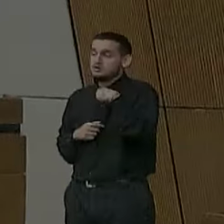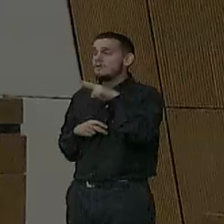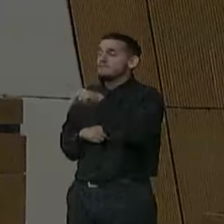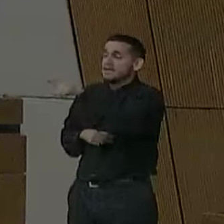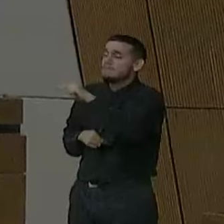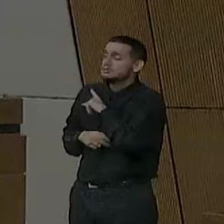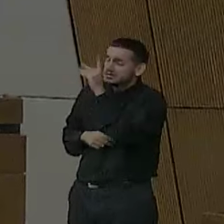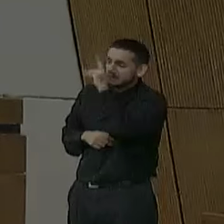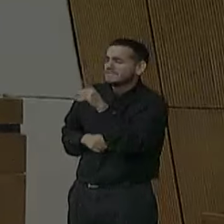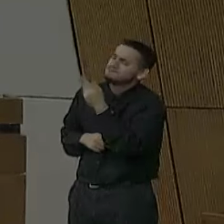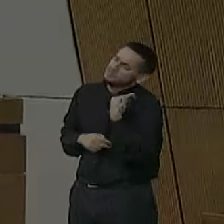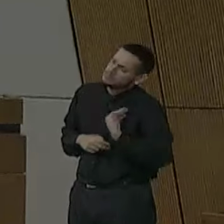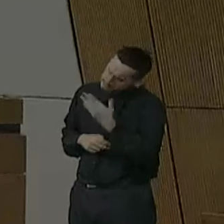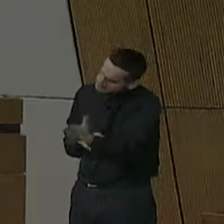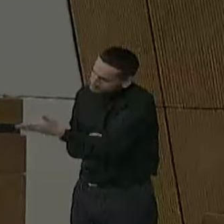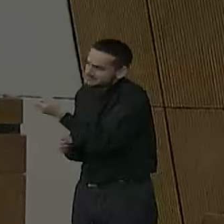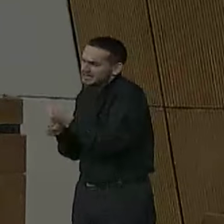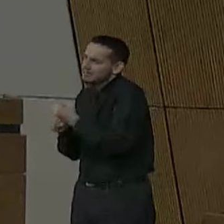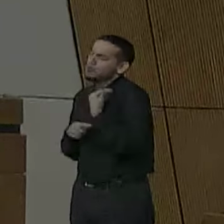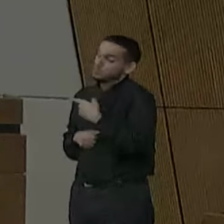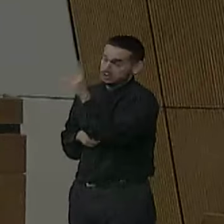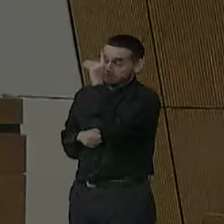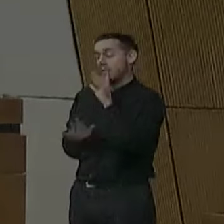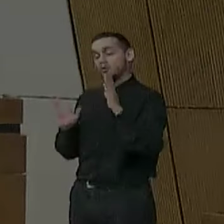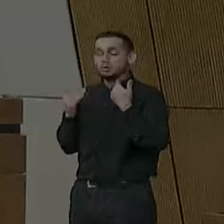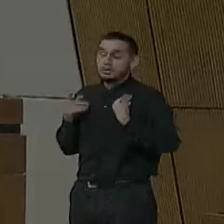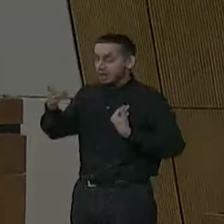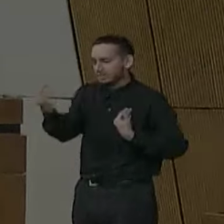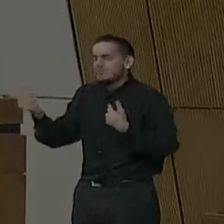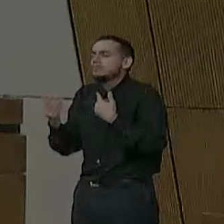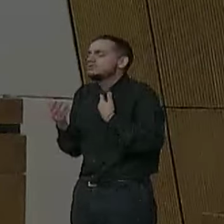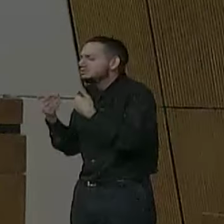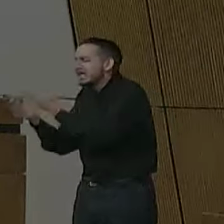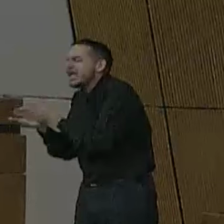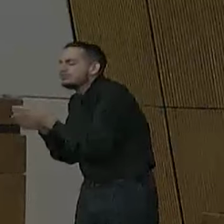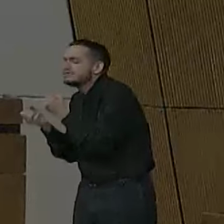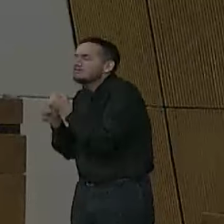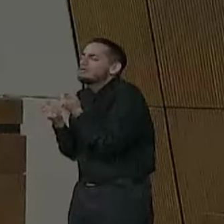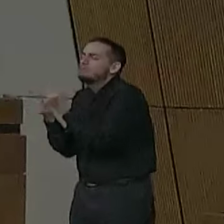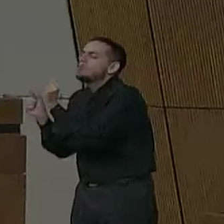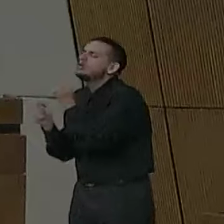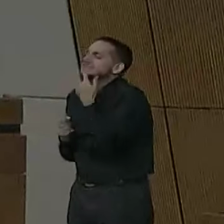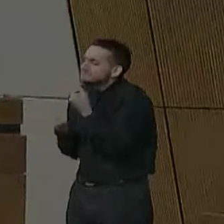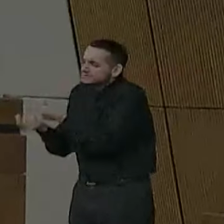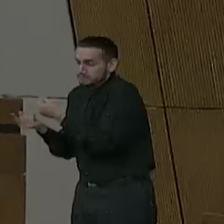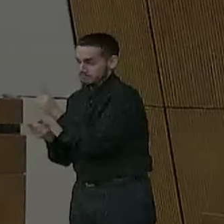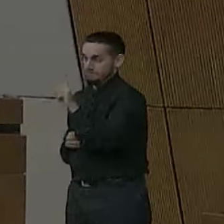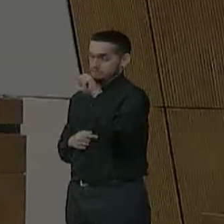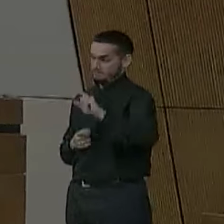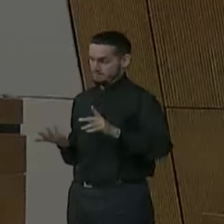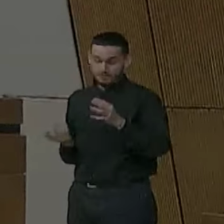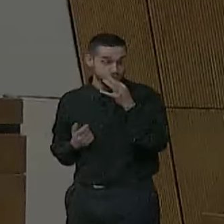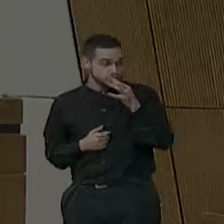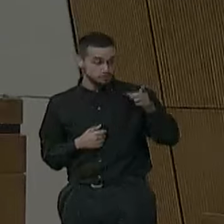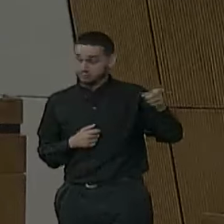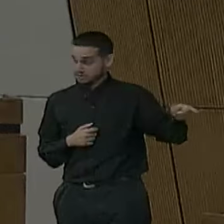persona sentada porque pobrecito ella tiene discapacidad, sino que el empleo de calidad. Porque Samira no puede pintar un cuadro,